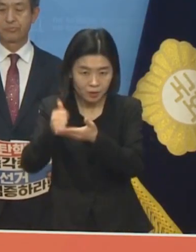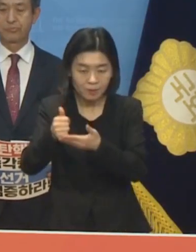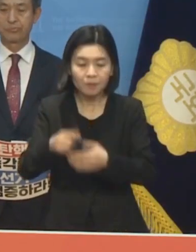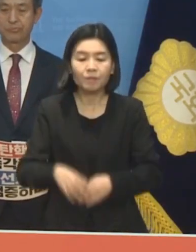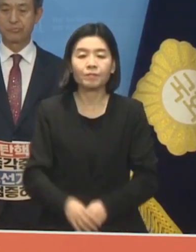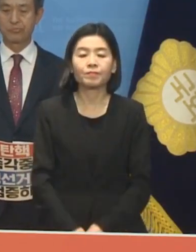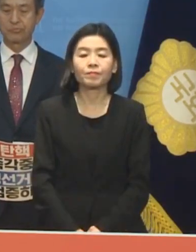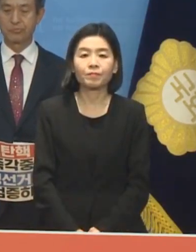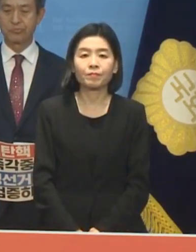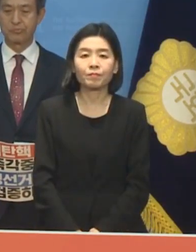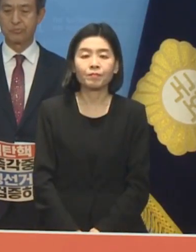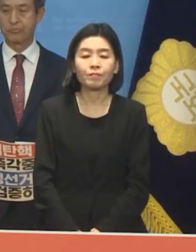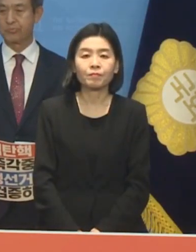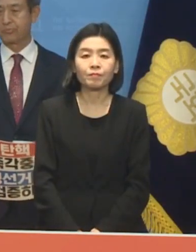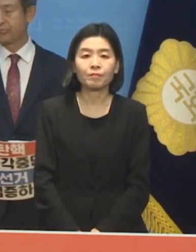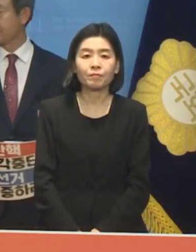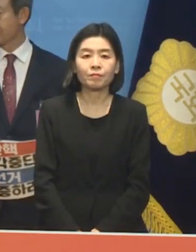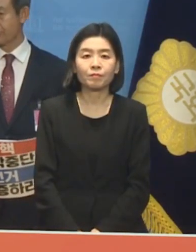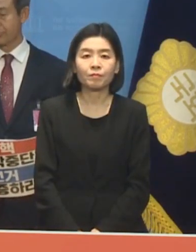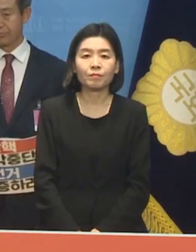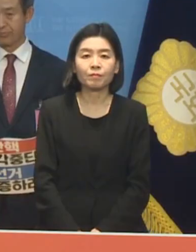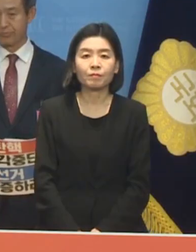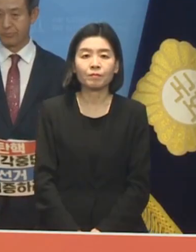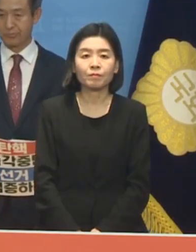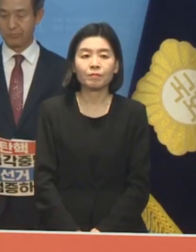그러면 오늘 이로 목사님,